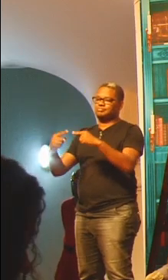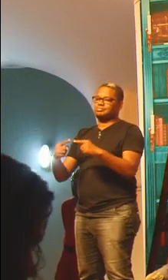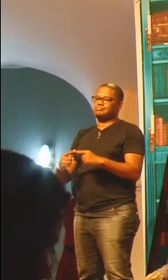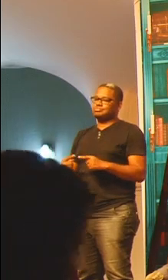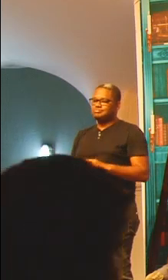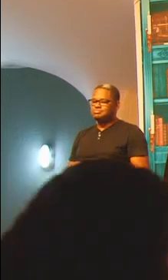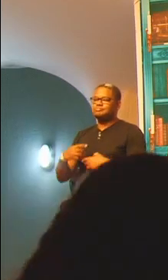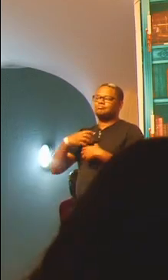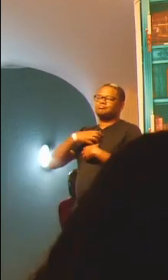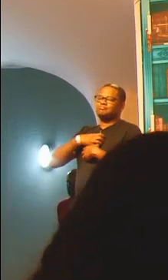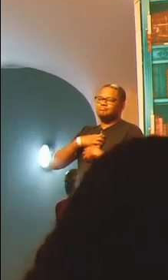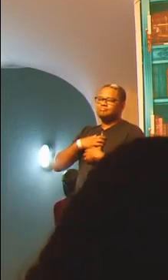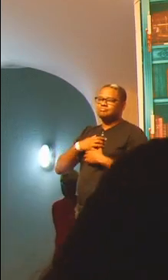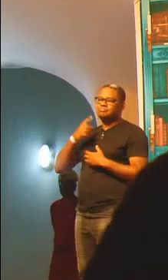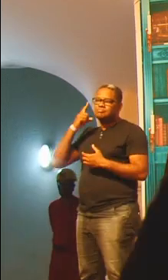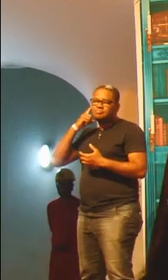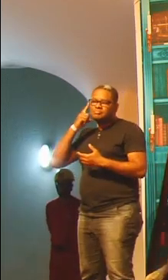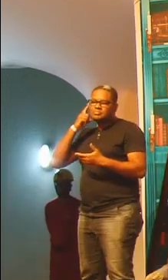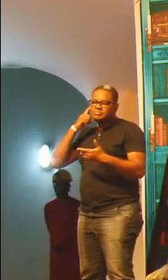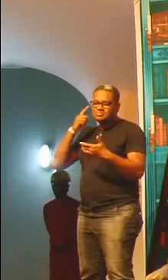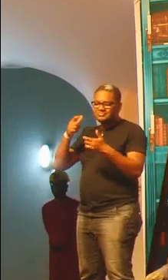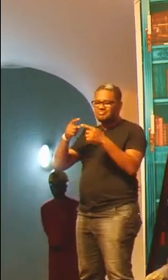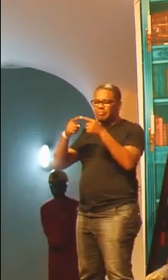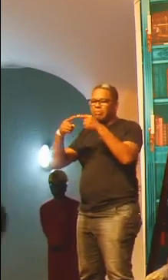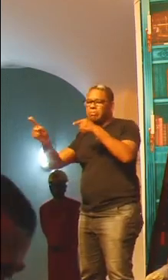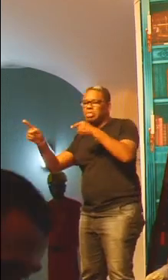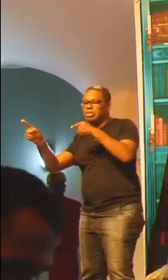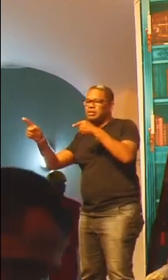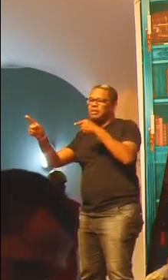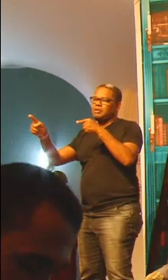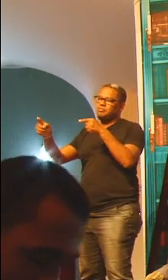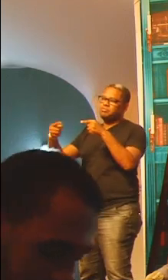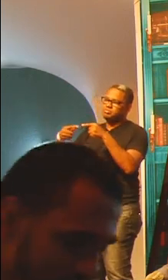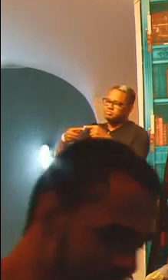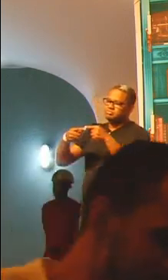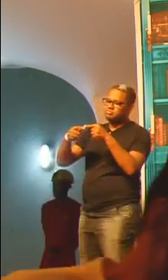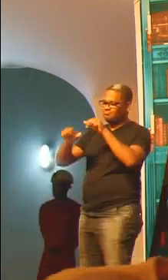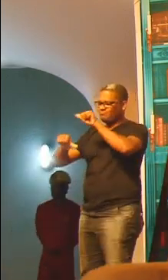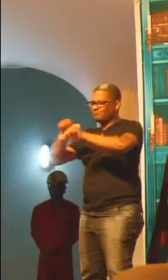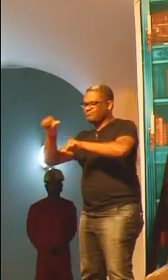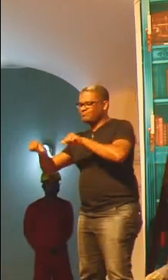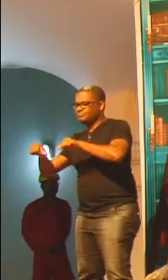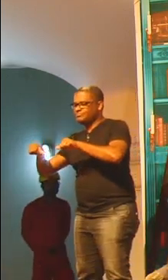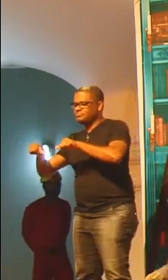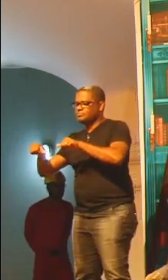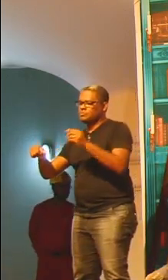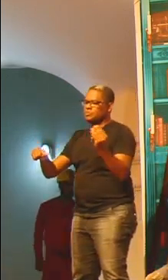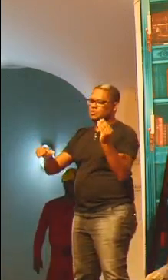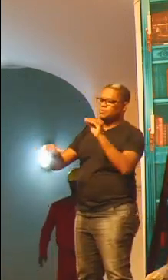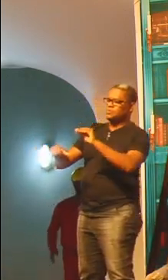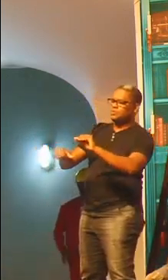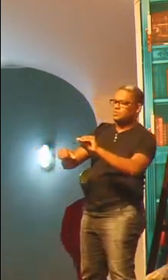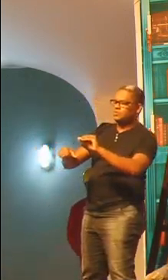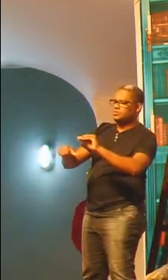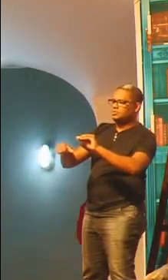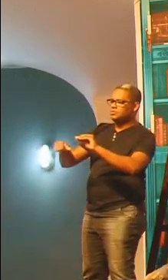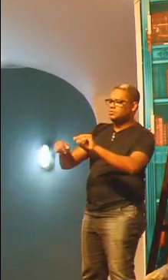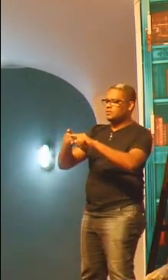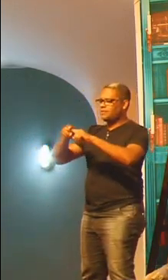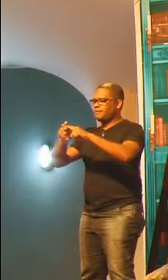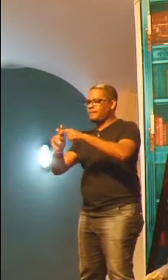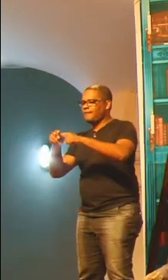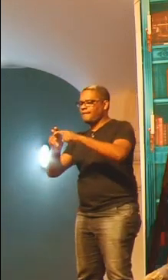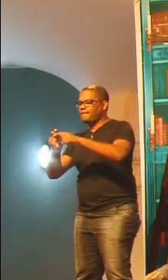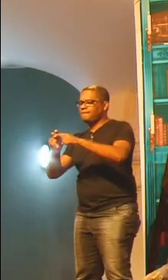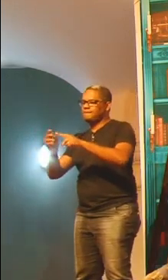percebe desafinações, desarmonias, aí você muda uma palavra aqui, coloca uma outra ali, rearranja o texto,